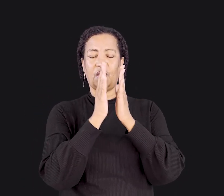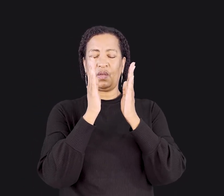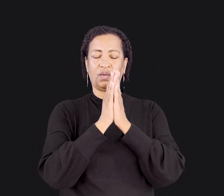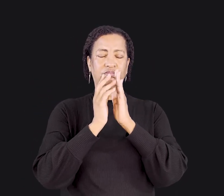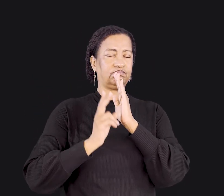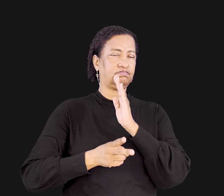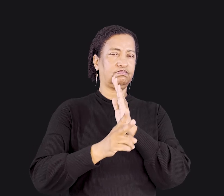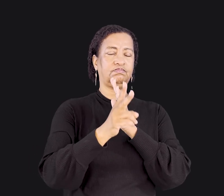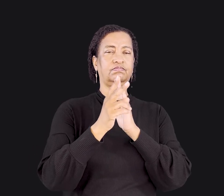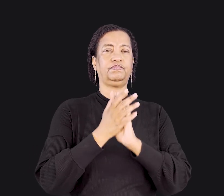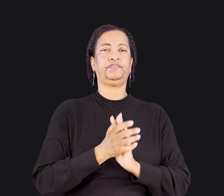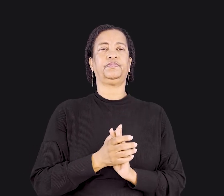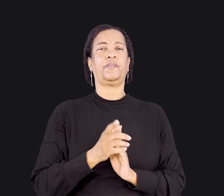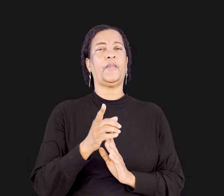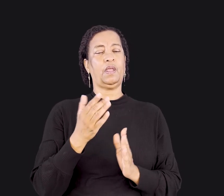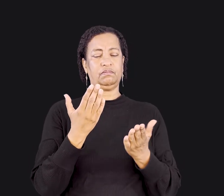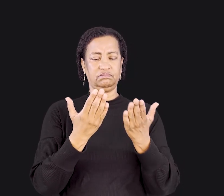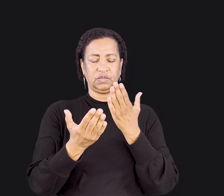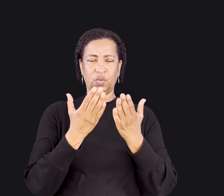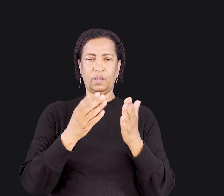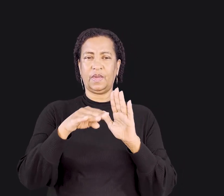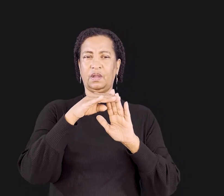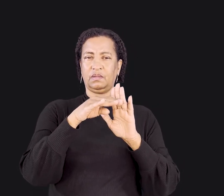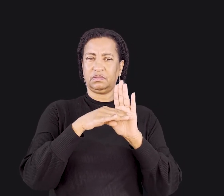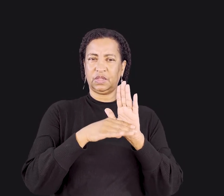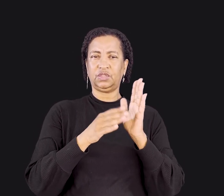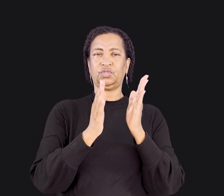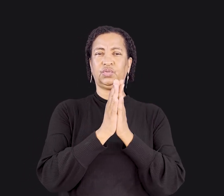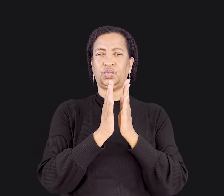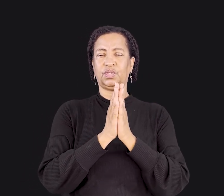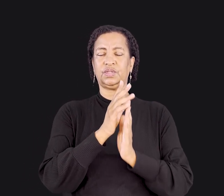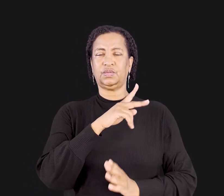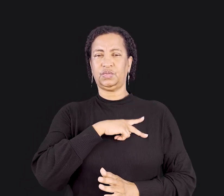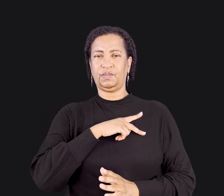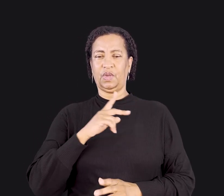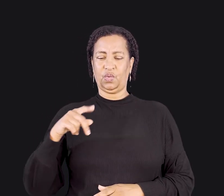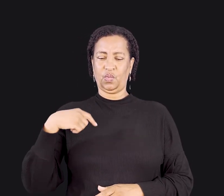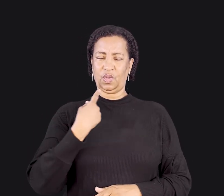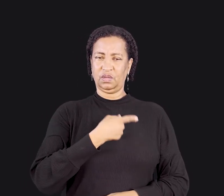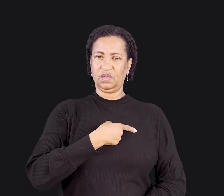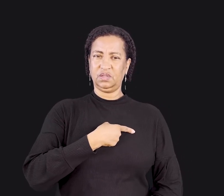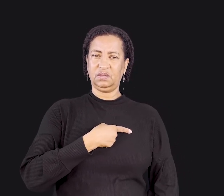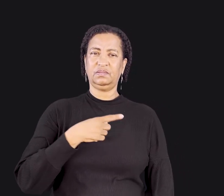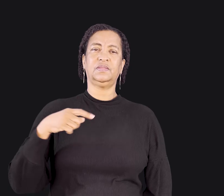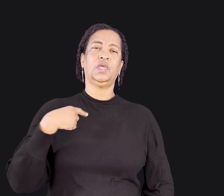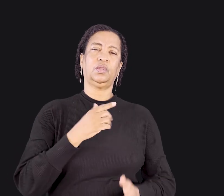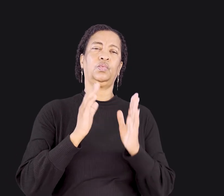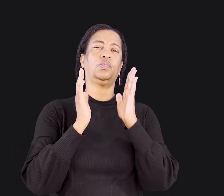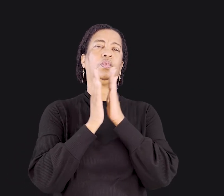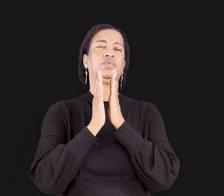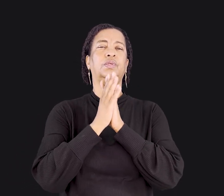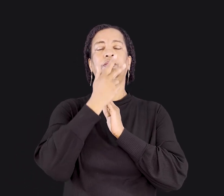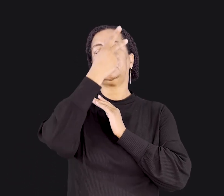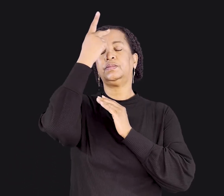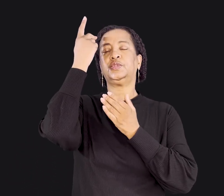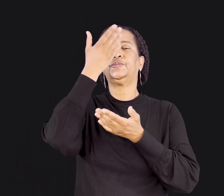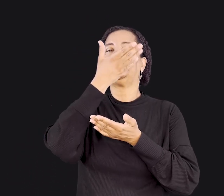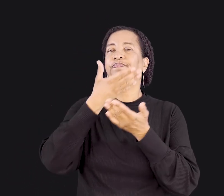cessar. Será que dá para comparar a lista de oração de Paulo com a nossa? Nós oramos pelos perdedores.